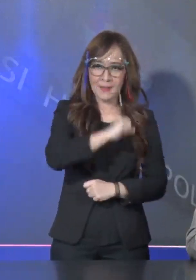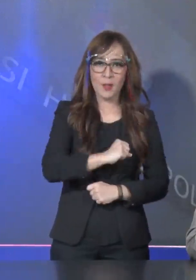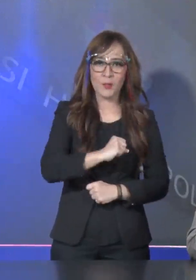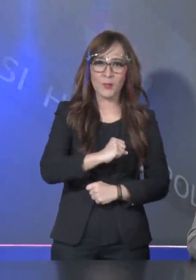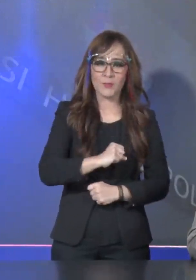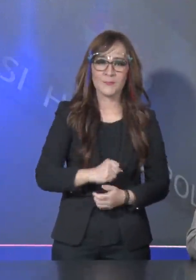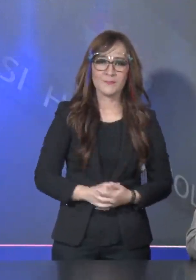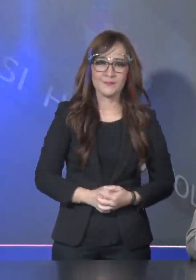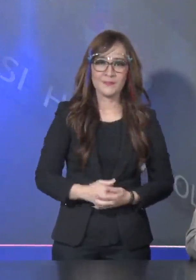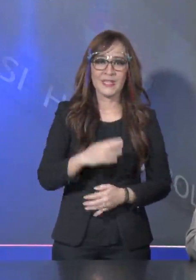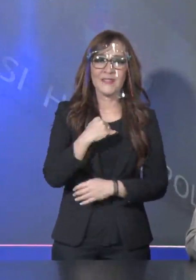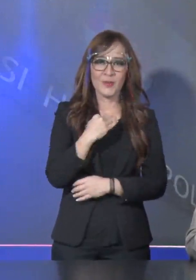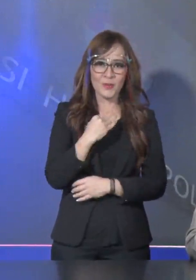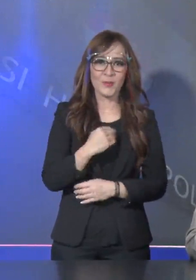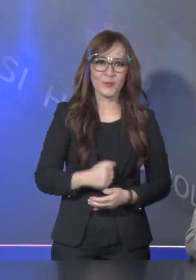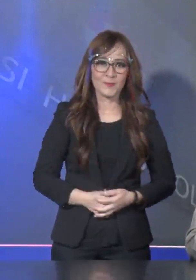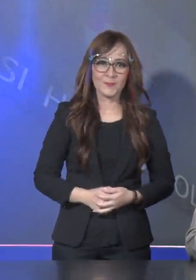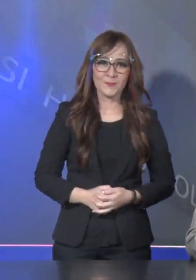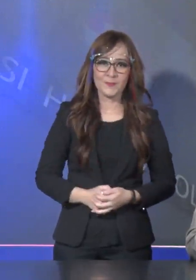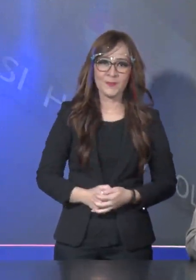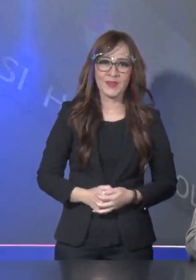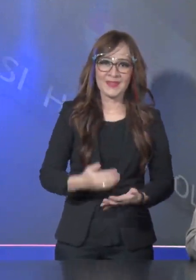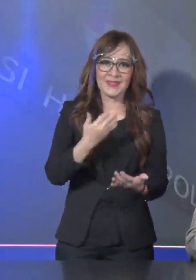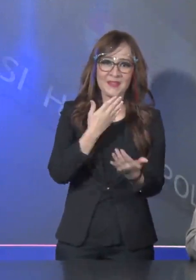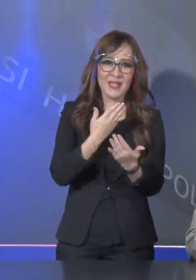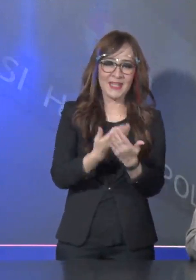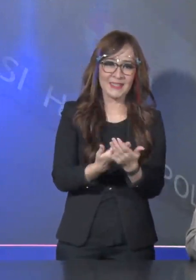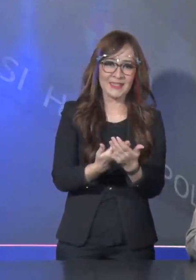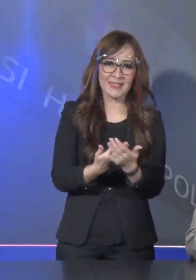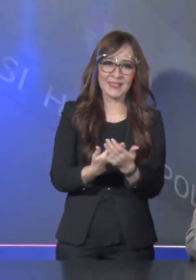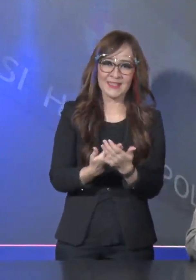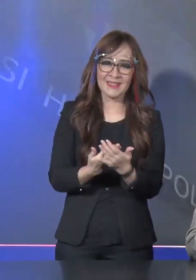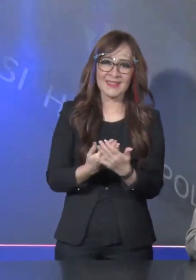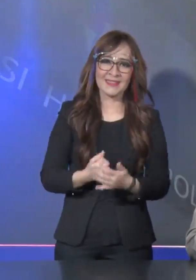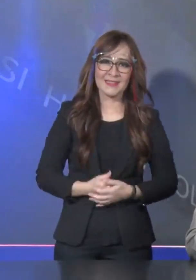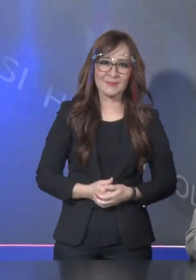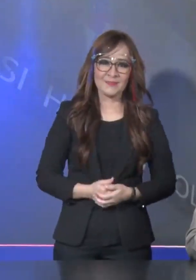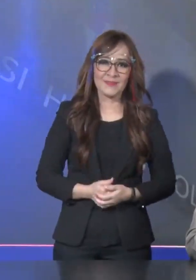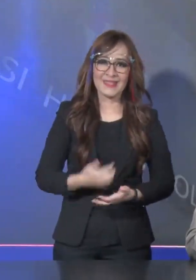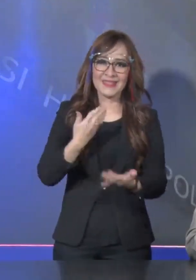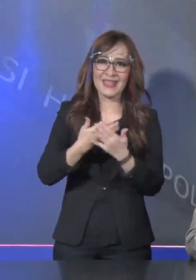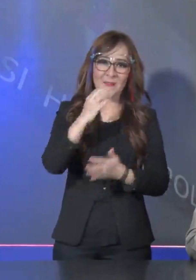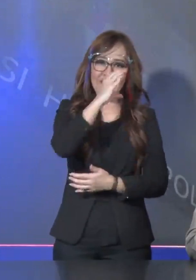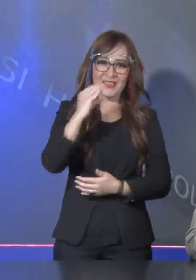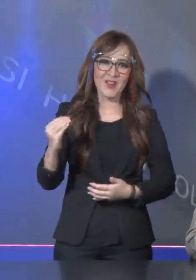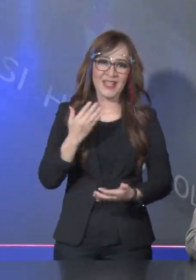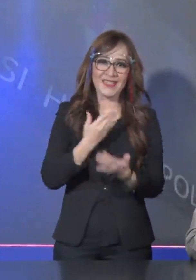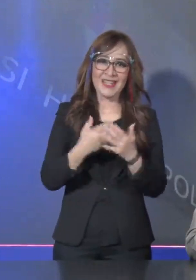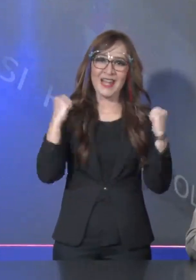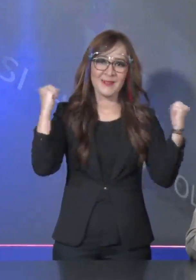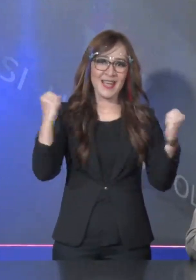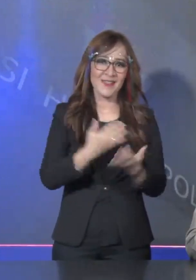saja. Oke, rekan-rekan sekalian, terima kasih atas segala perhatiannya. Selamat sore, salam sehat untuk kita